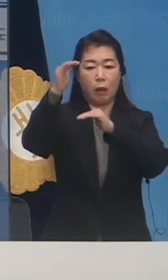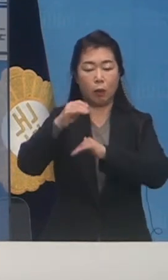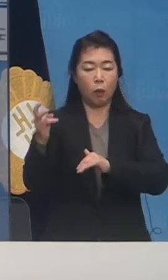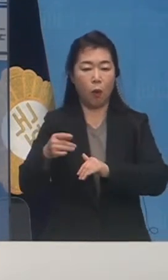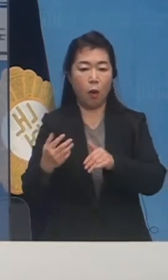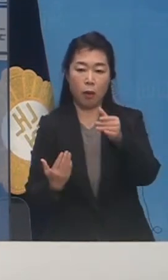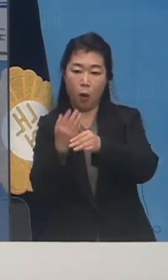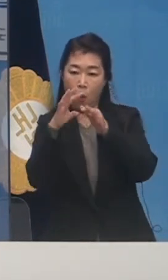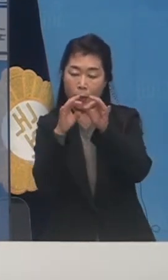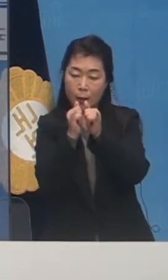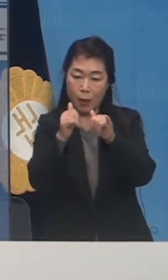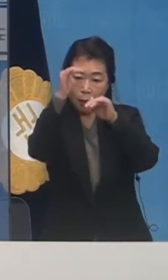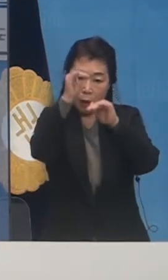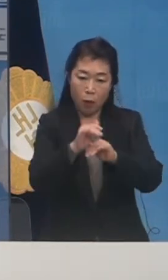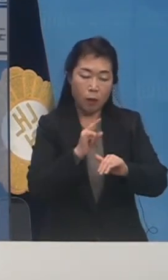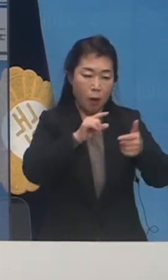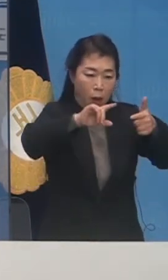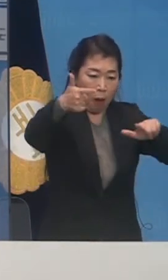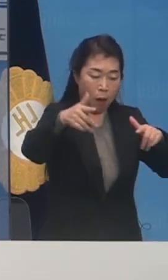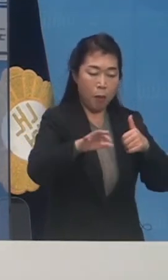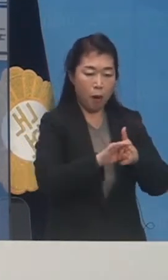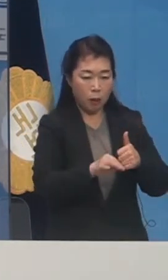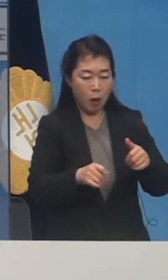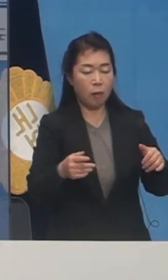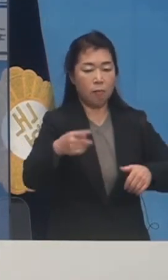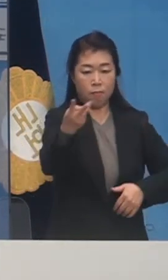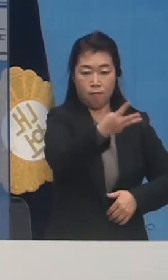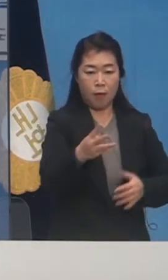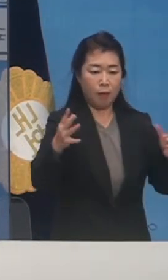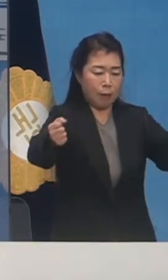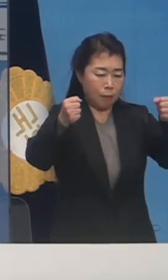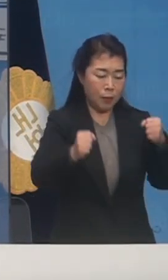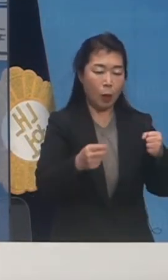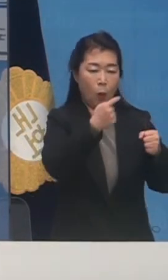또는 참고인의 진술이 다를 경우 피해자에게